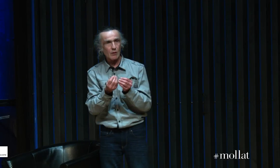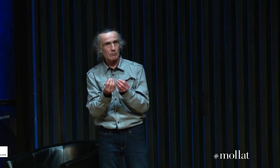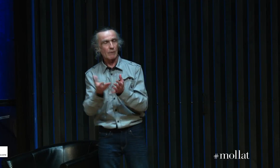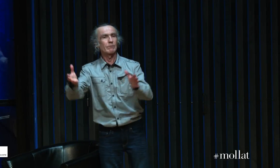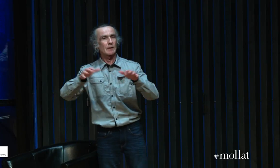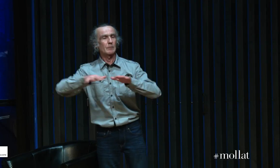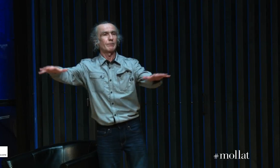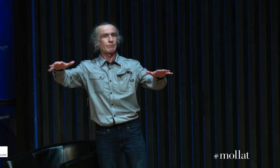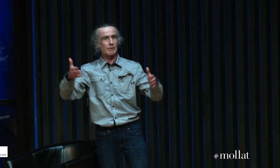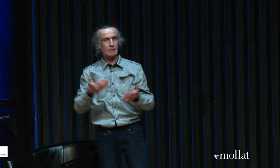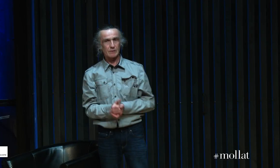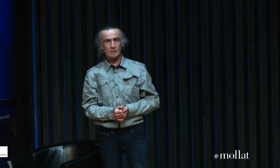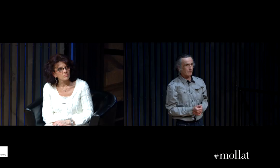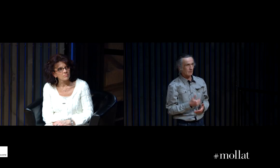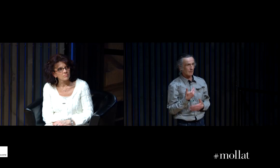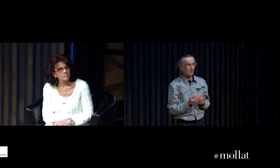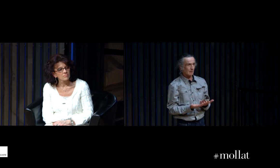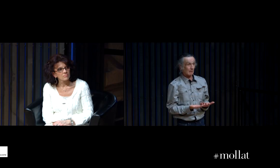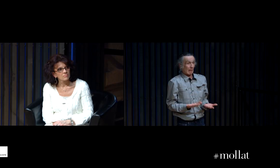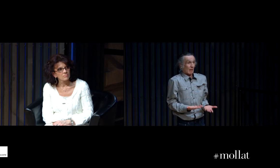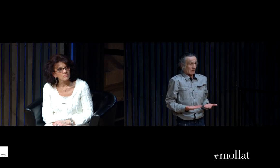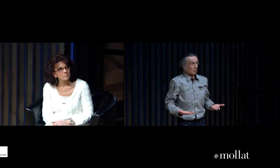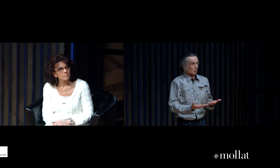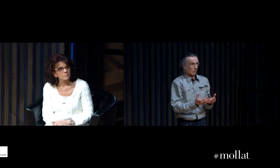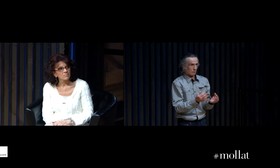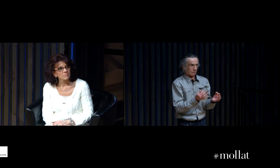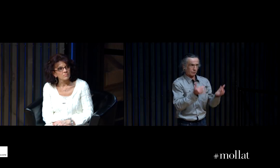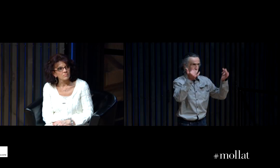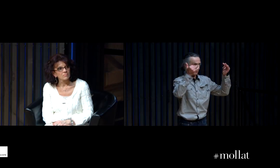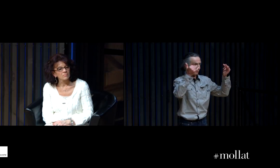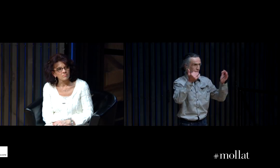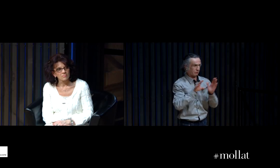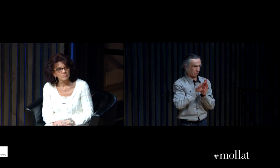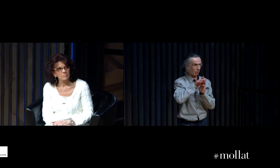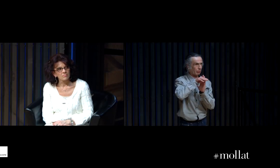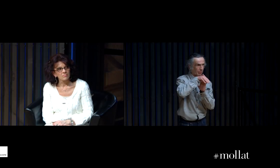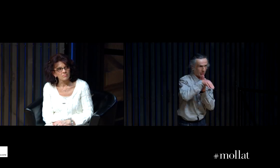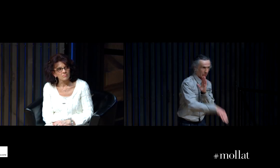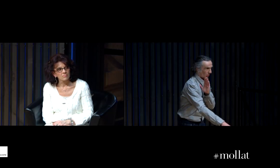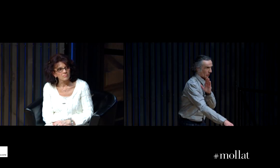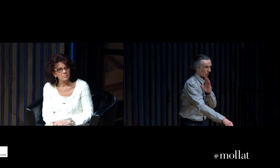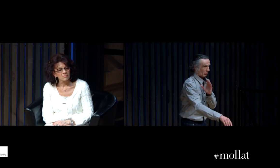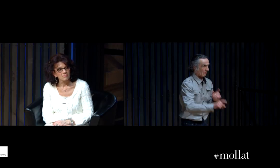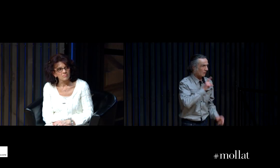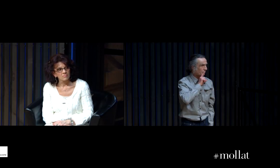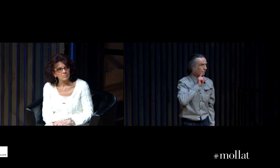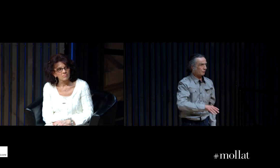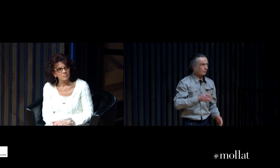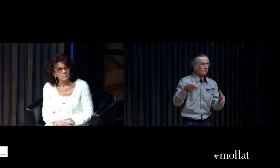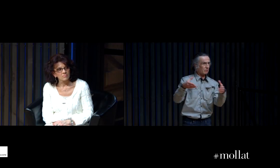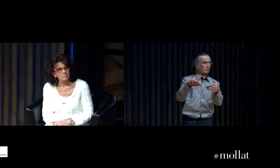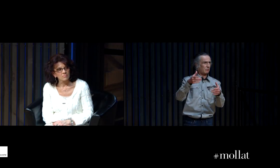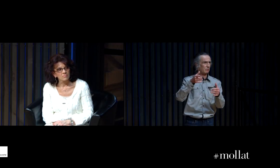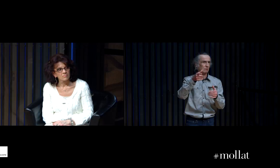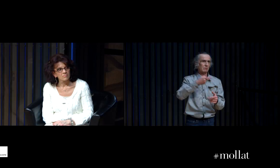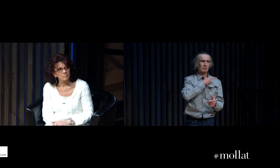pour vous résumer un petit peu les choses, qui est revenu aux États-Unis, un sourd, et qui a un peu remis au goût du jour la langue des signes, mais ça a été